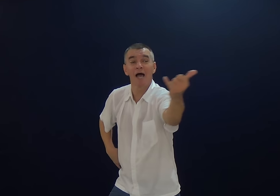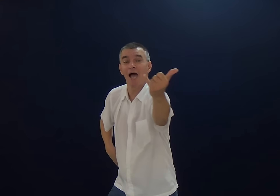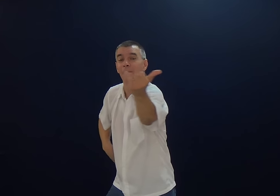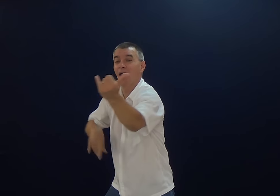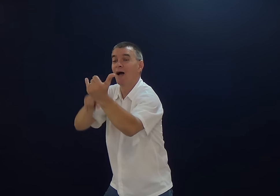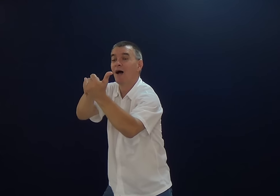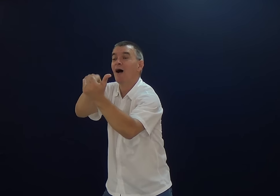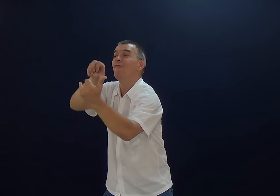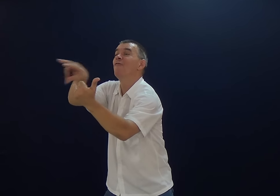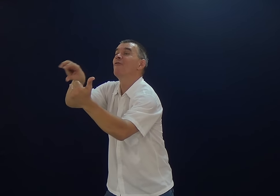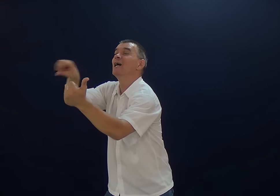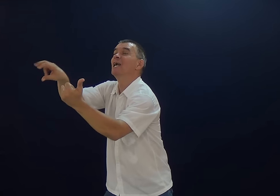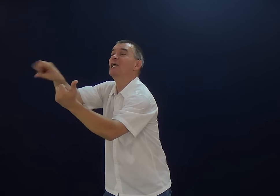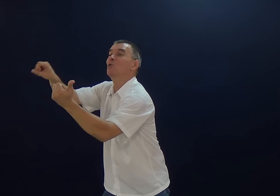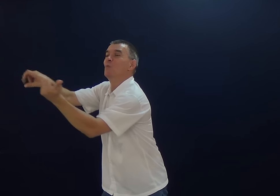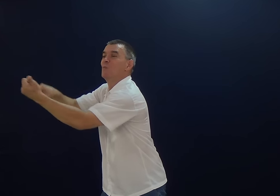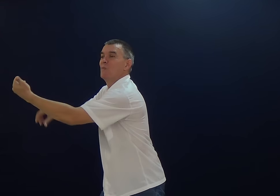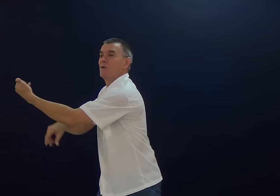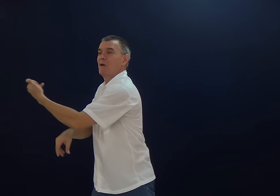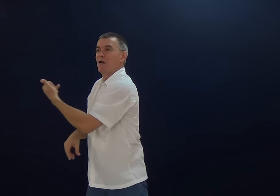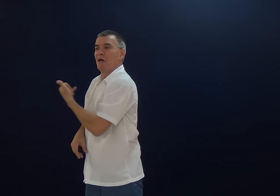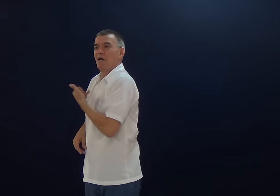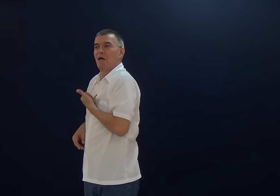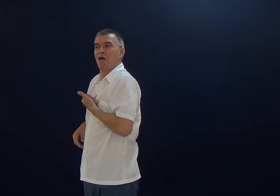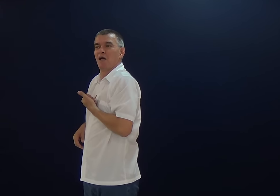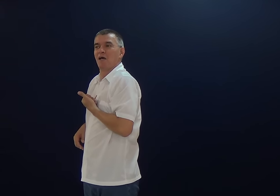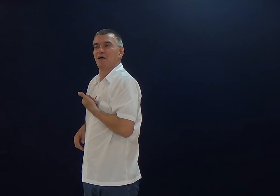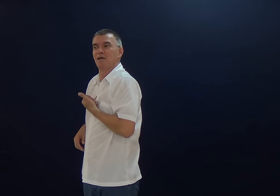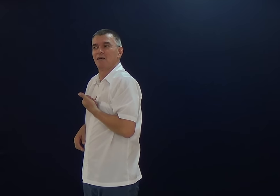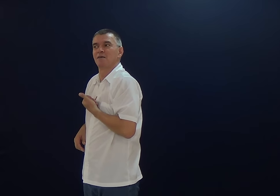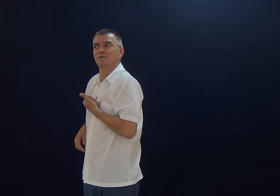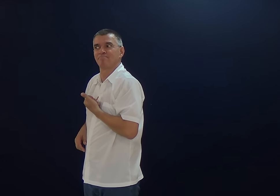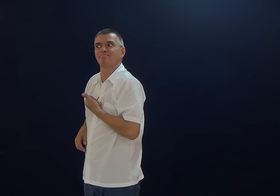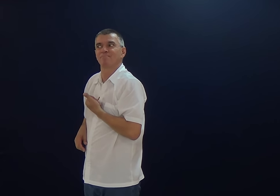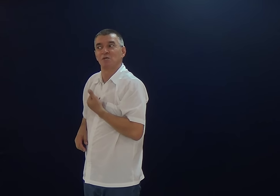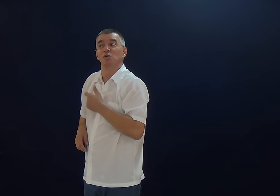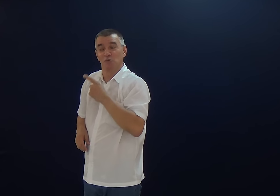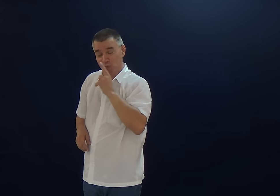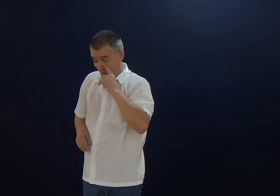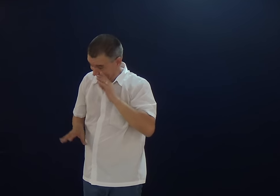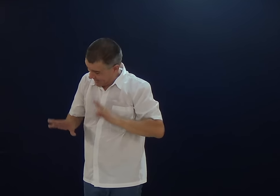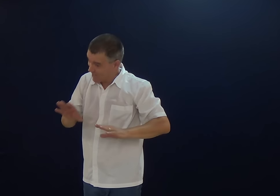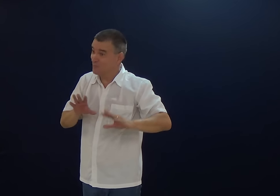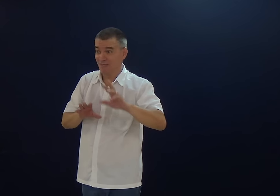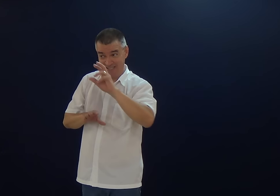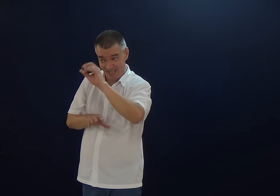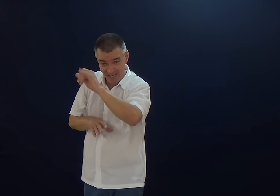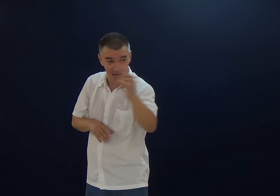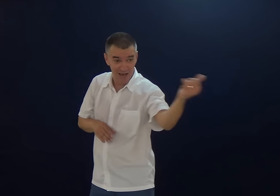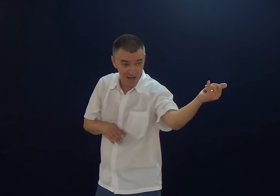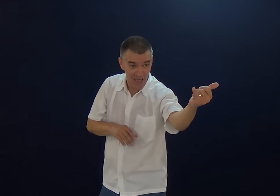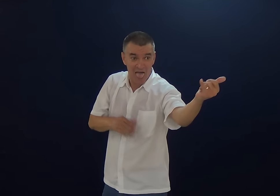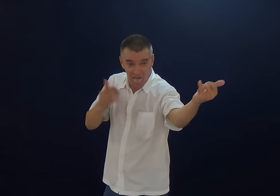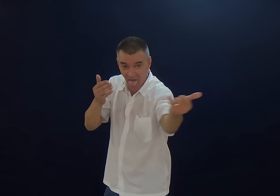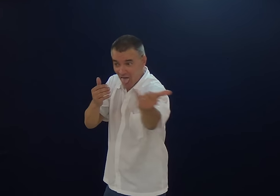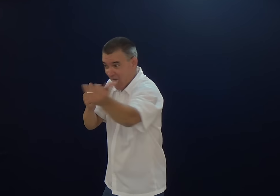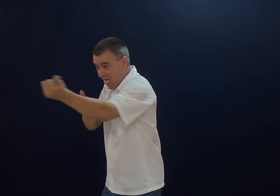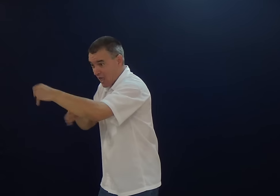cuidado com essa fofocaiada que existe por aí cuidado isso é muito